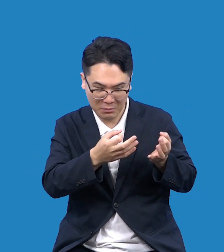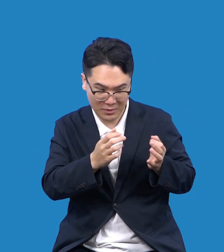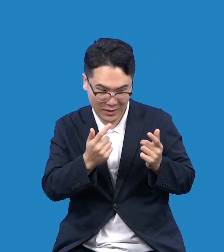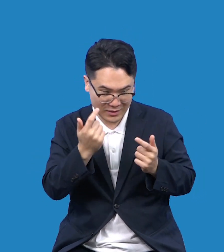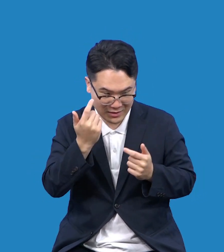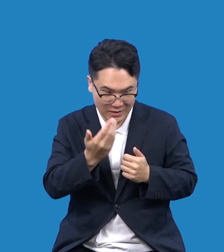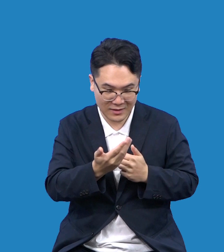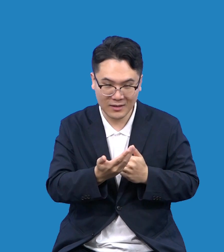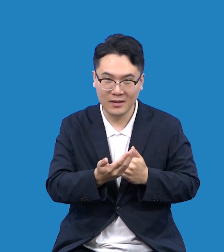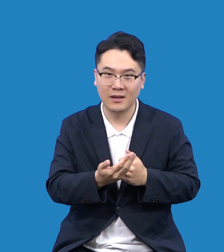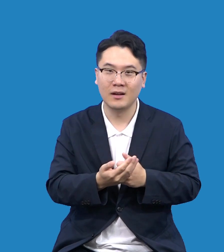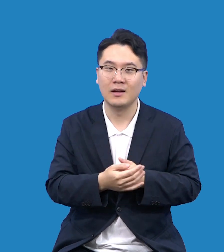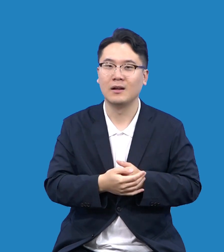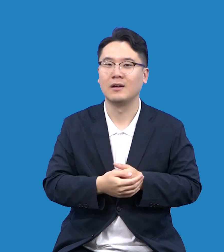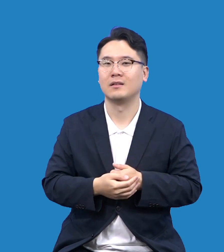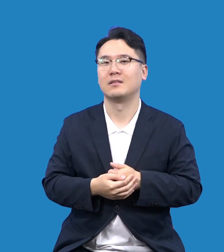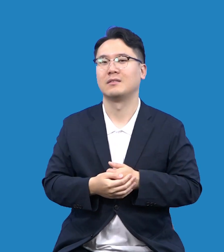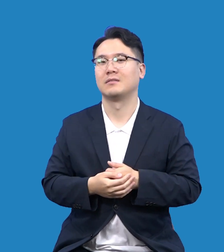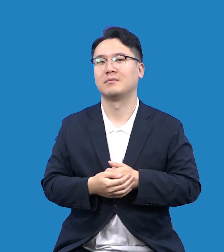않는지. 네.